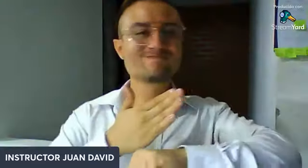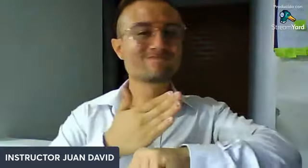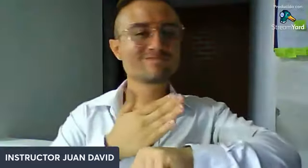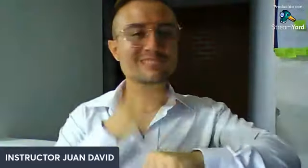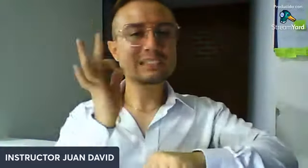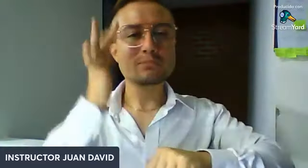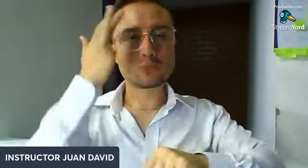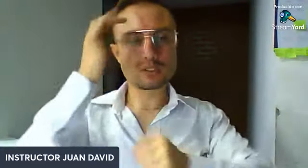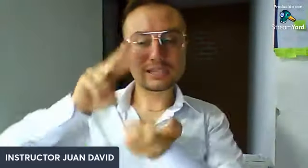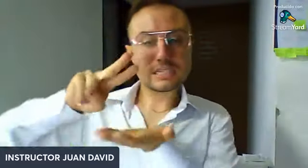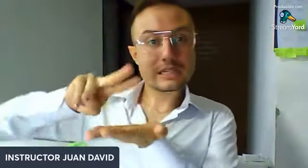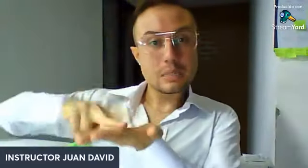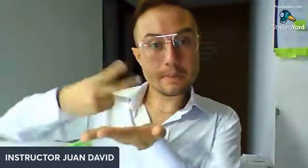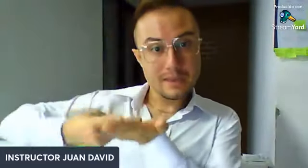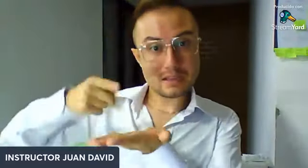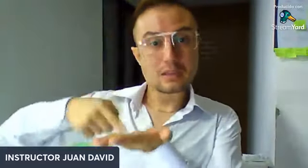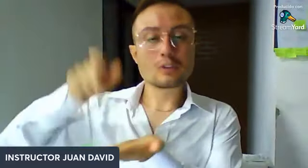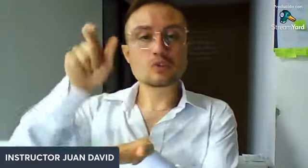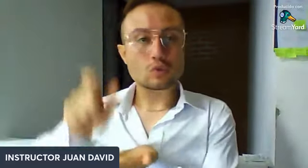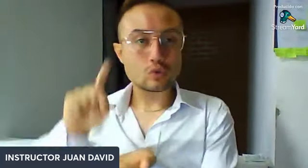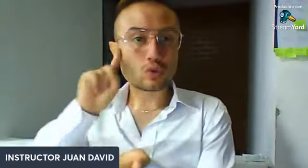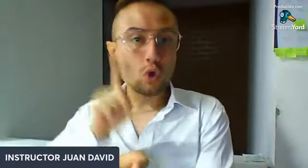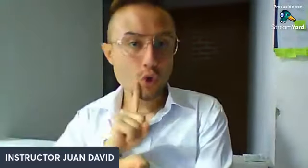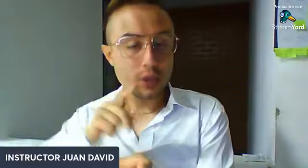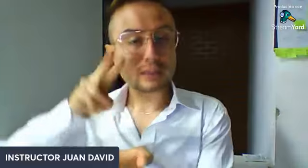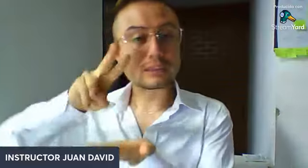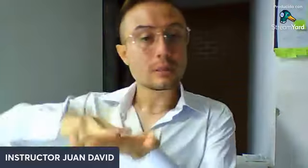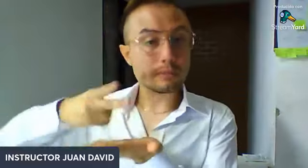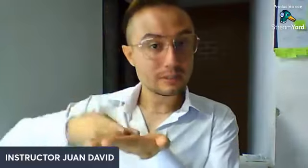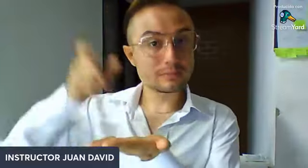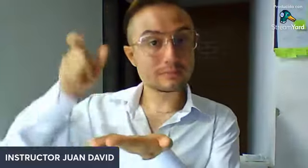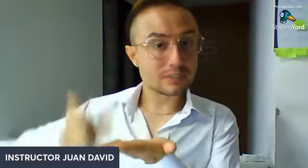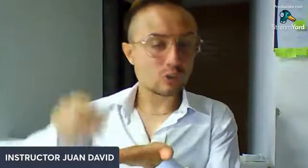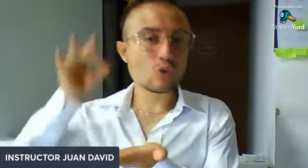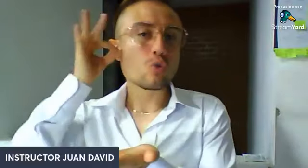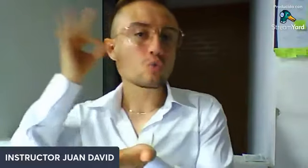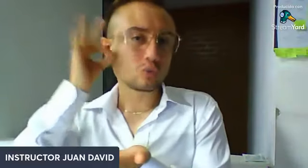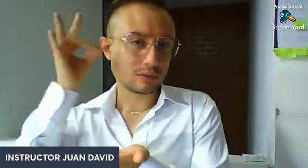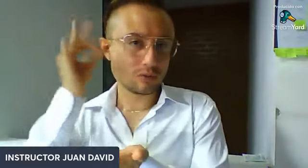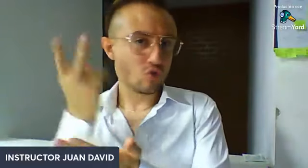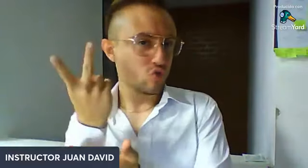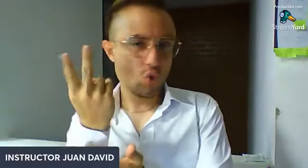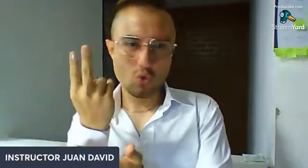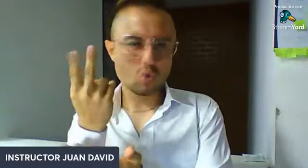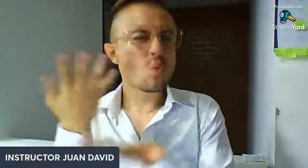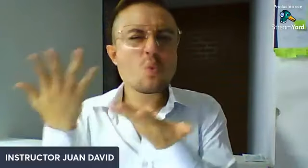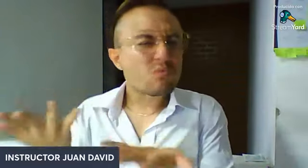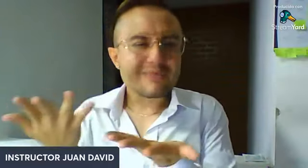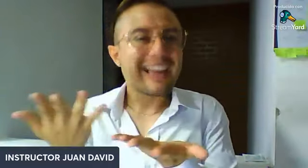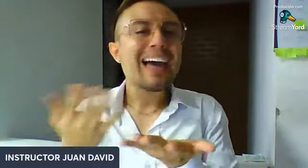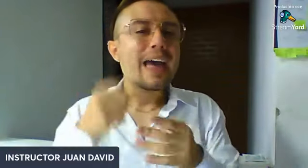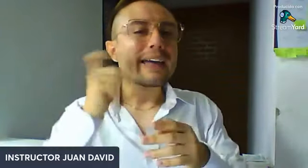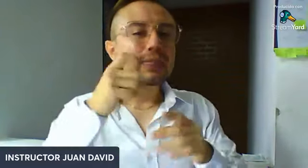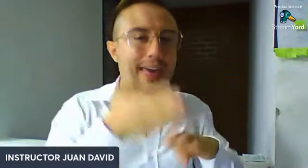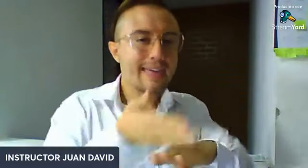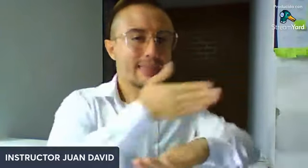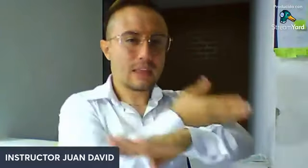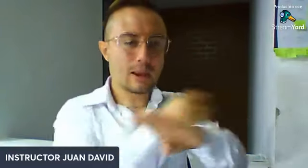podamos practicar, ¿no? Porque obviamente estas canciones, pues, entre sordo, entre